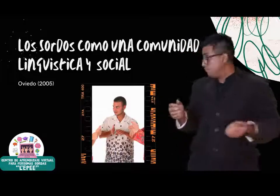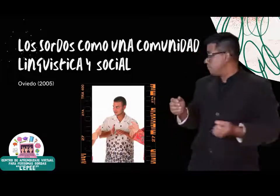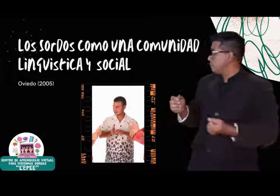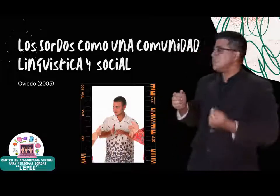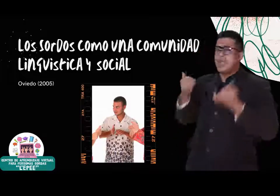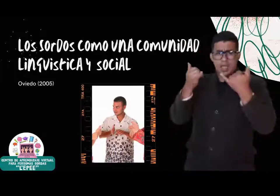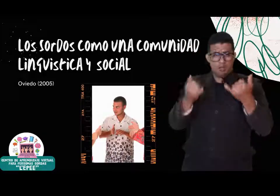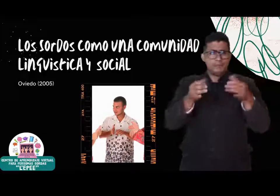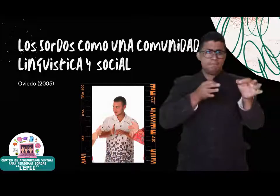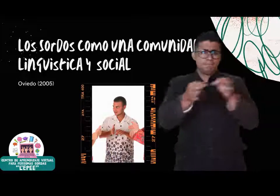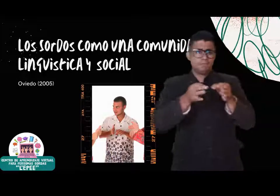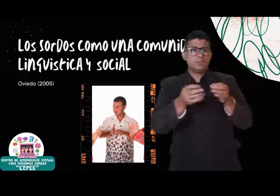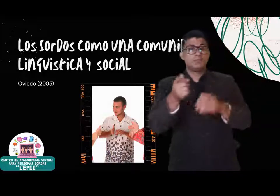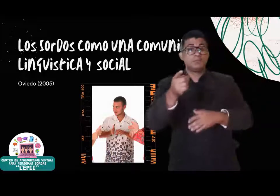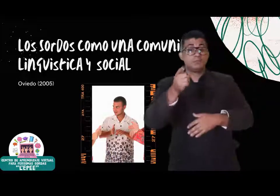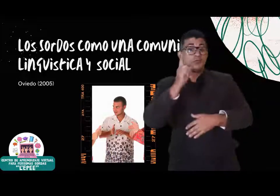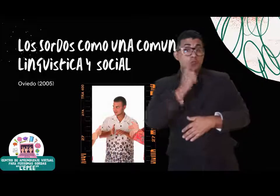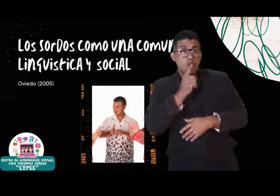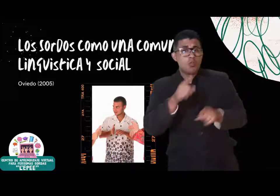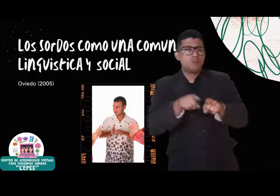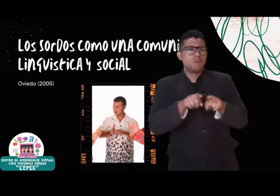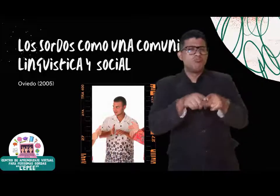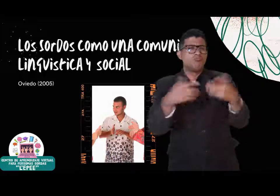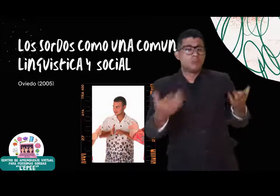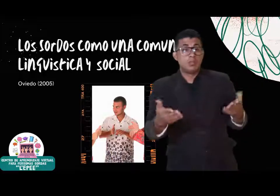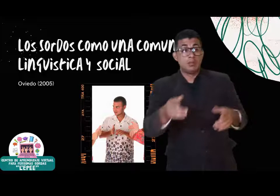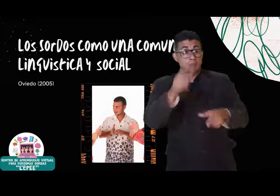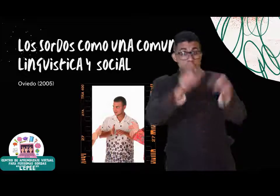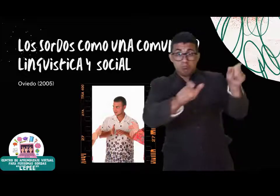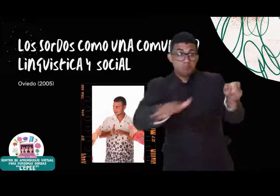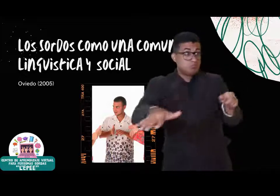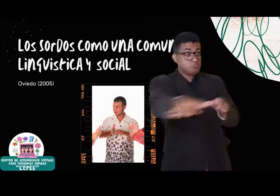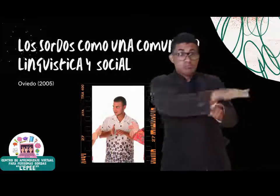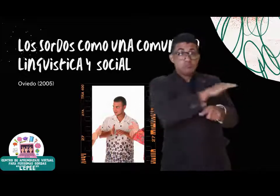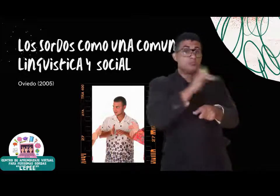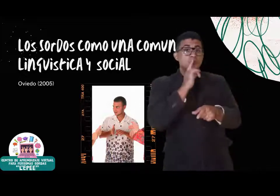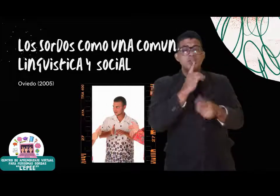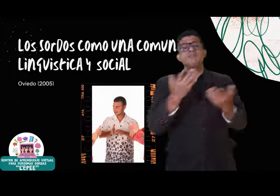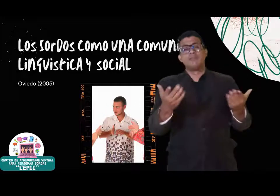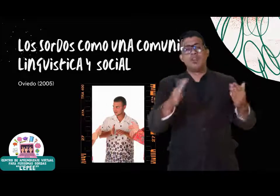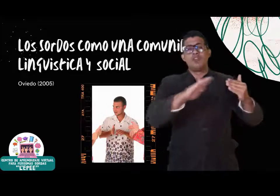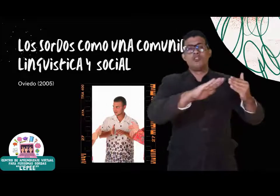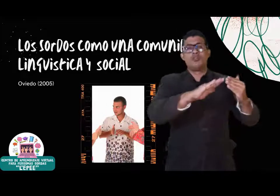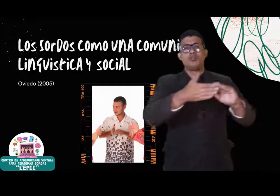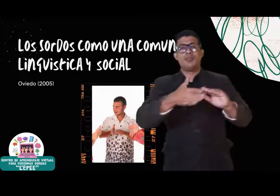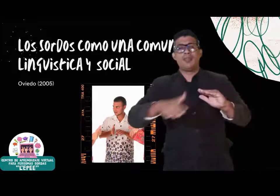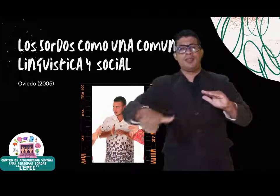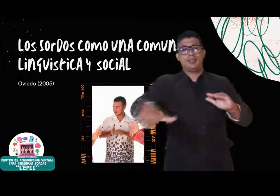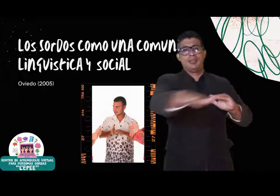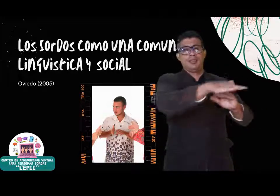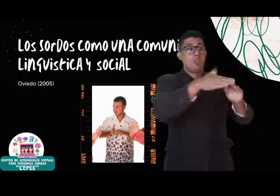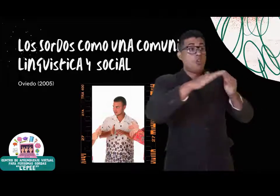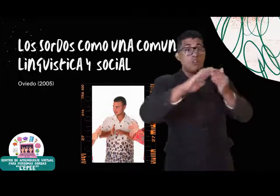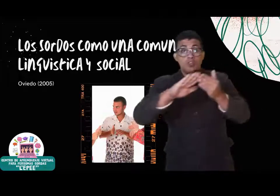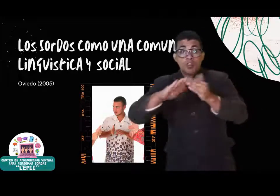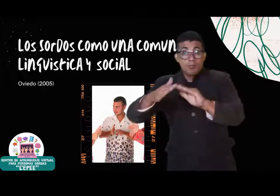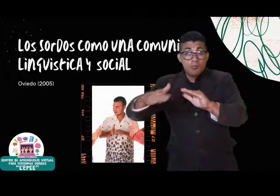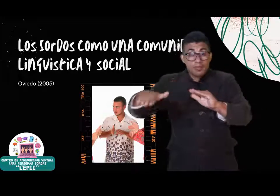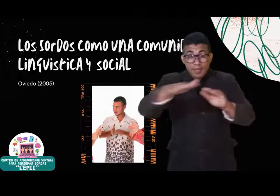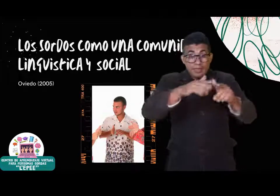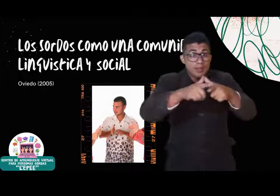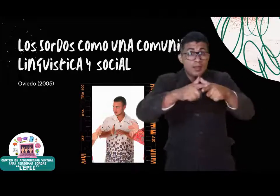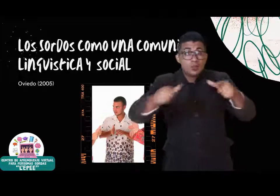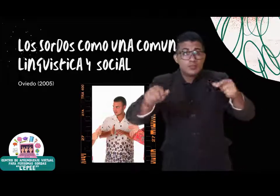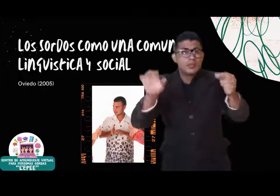manera confluyente. Ahora bien, ¿cómo los sordos, como comunidad lingüística y social,